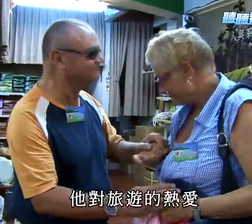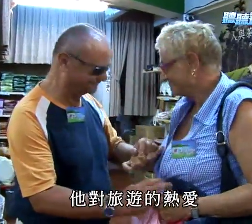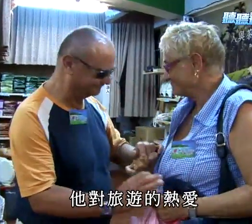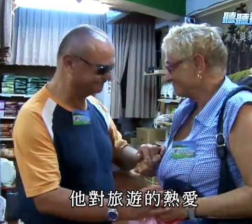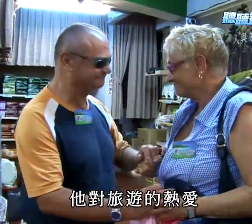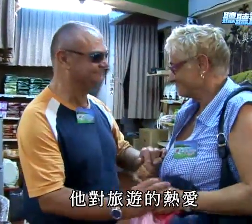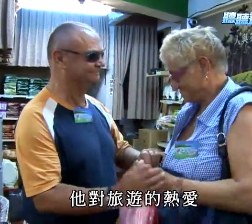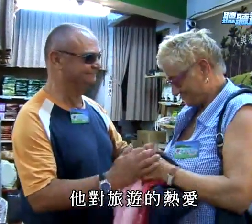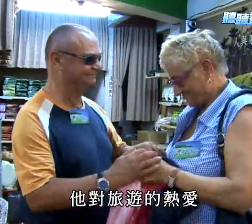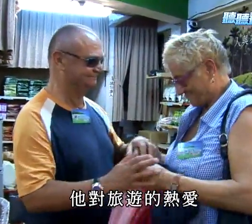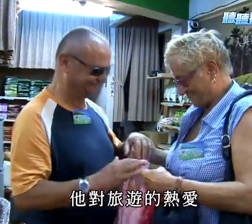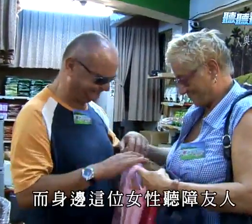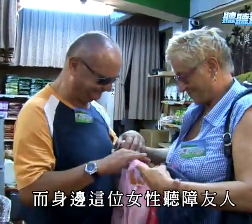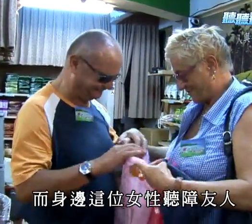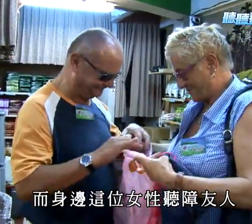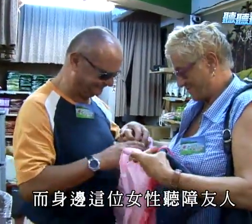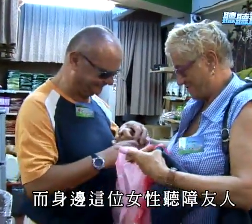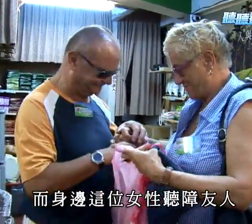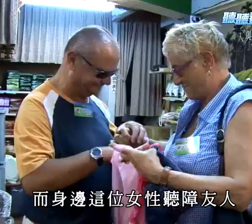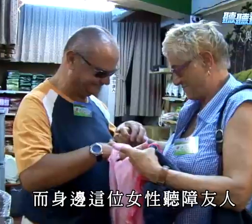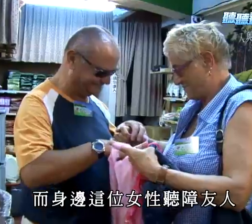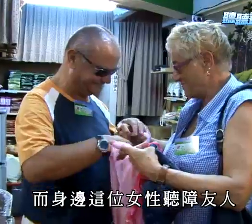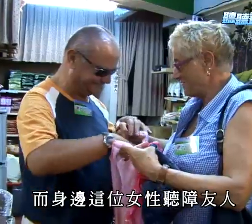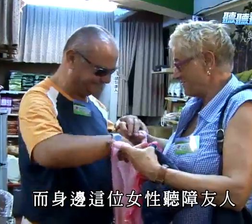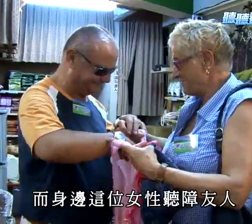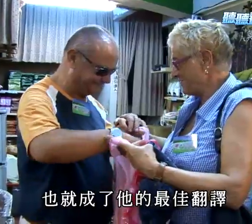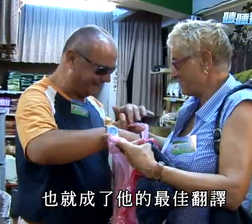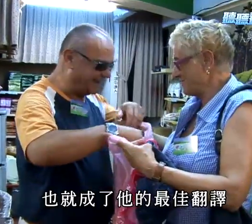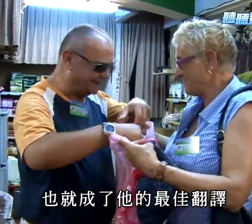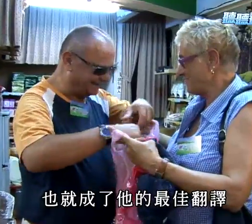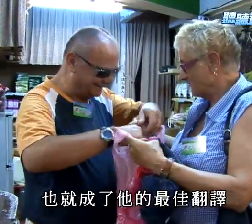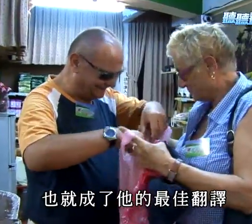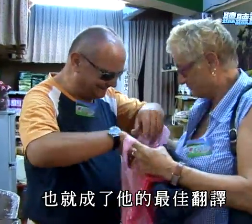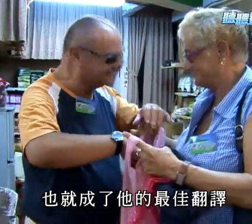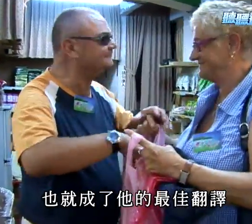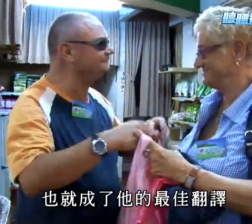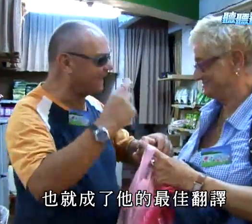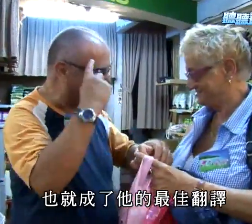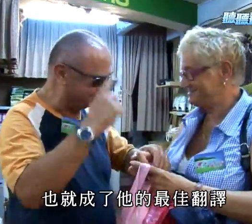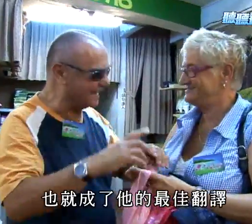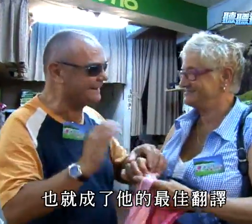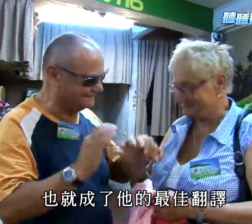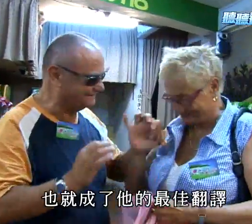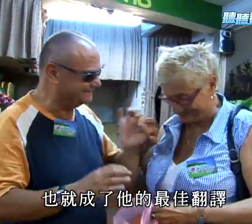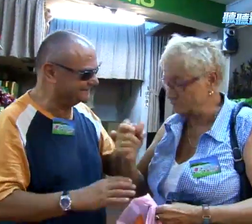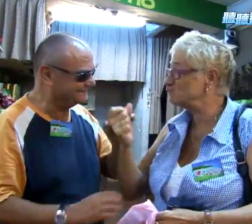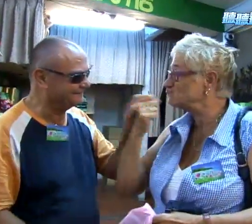热爱。而身边这位女性听障友人也就成了他的最佳翻译。